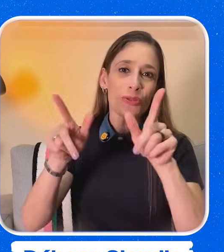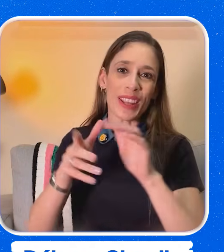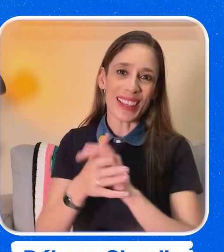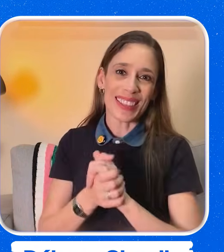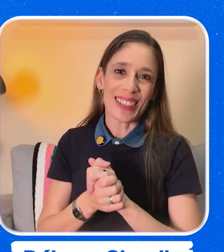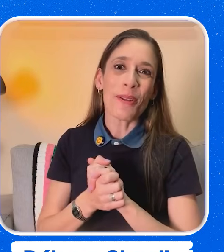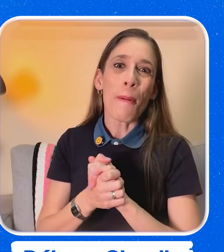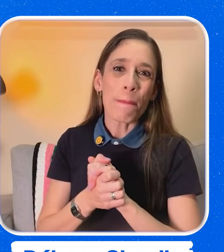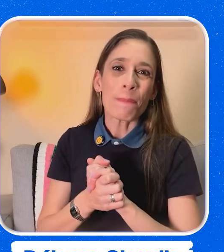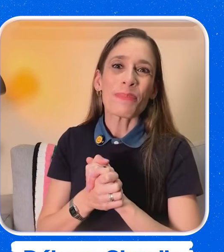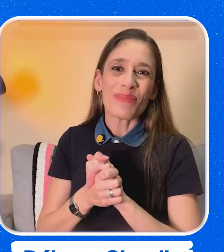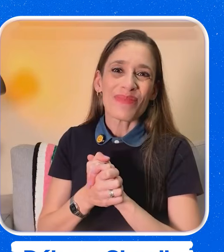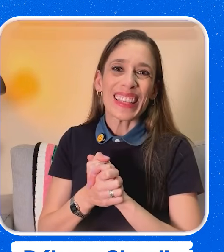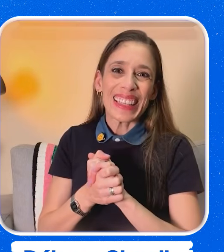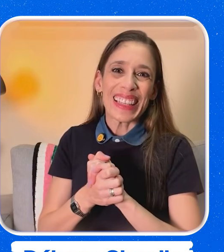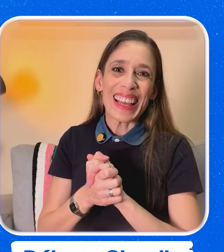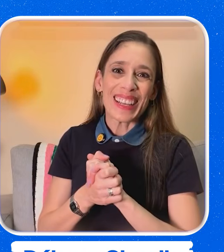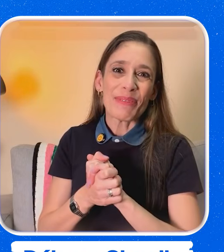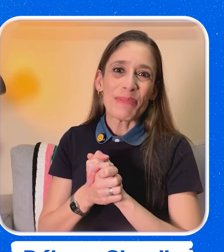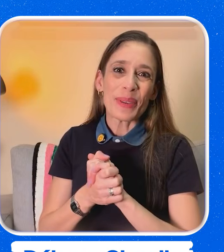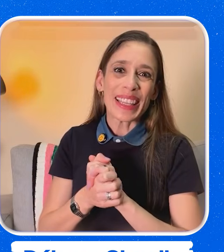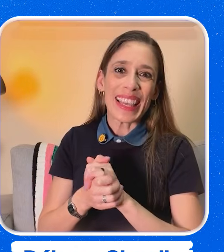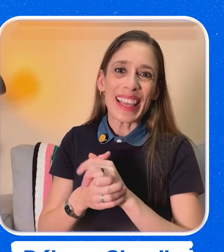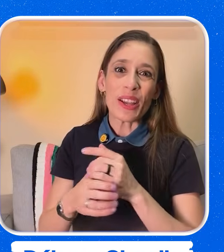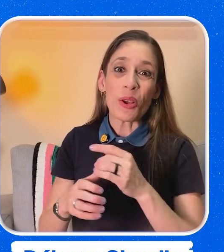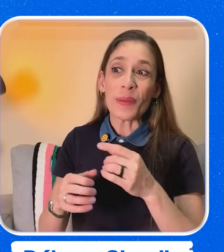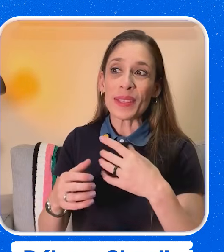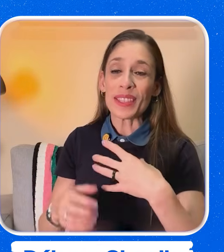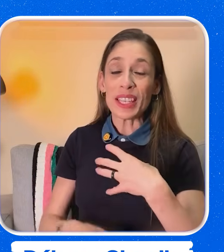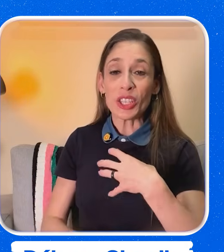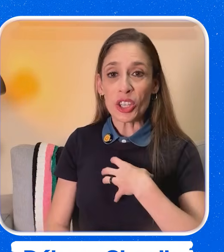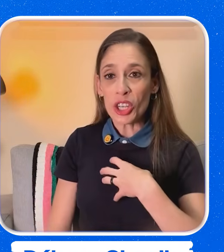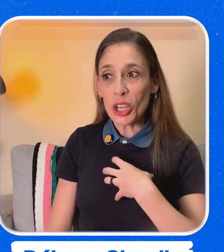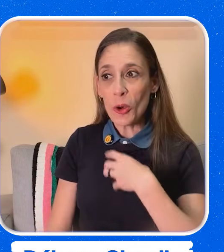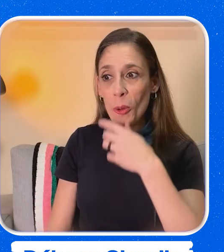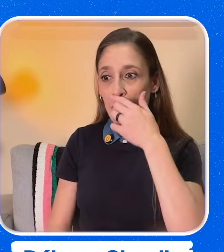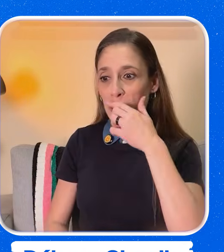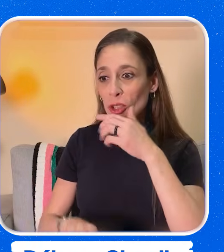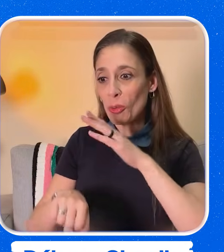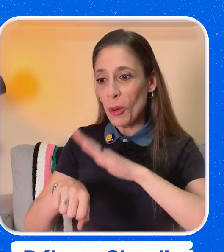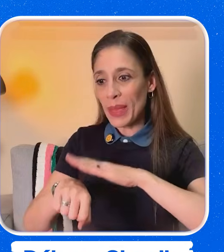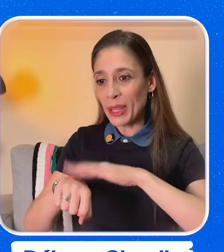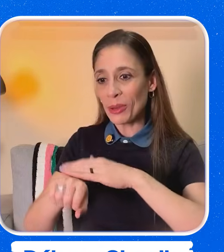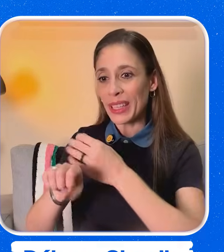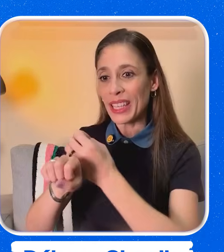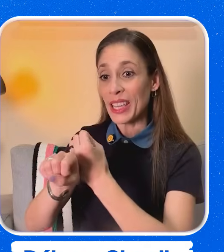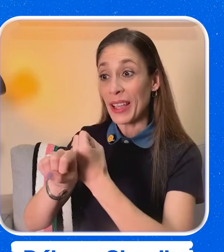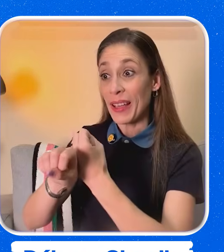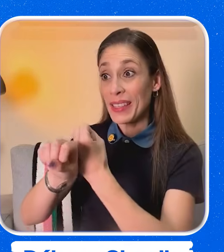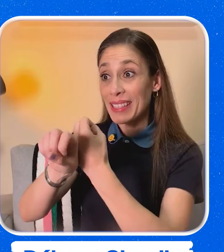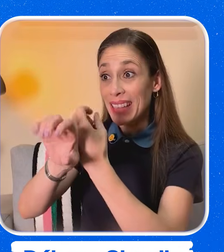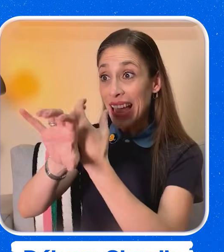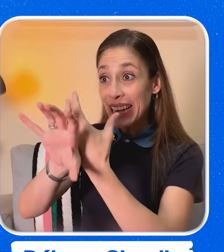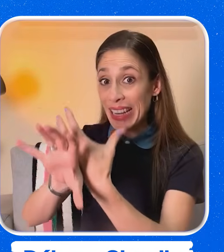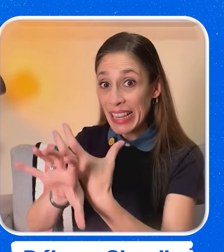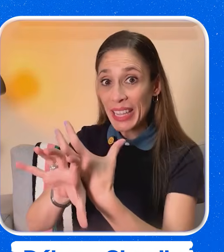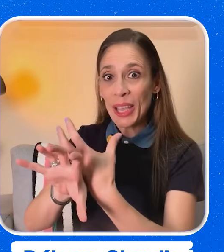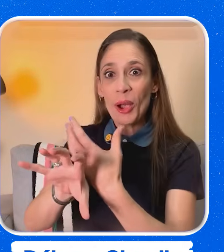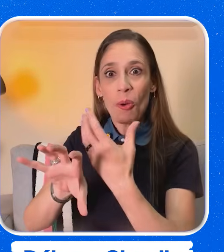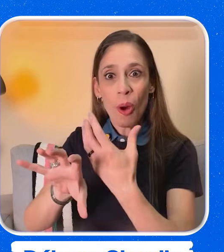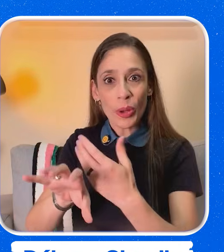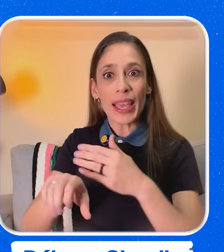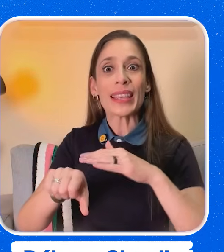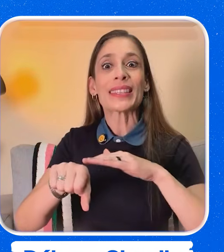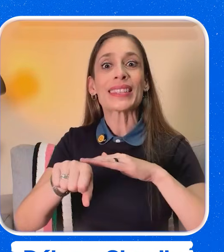fez toda a diferença. Sim. Porque ele sentiu, eu acho que no momento em que está